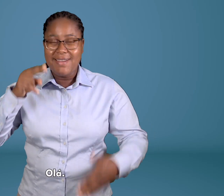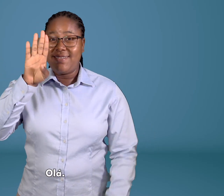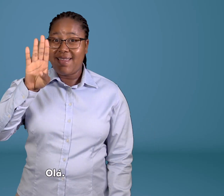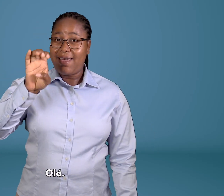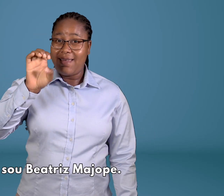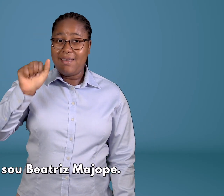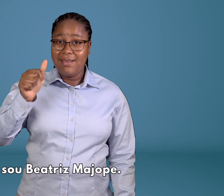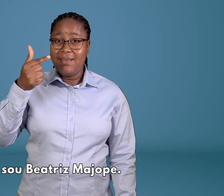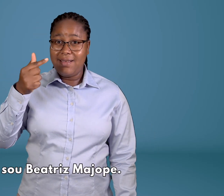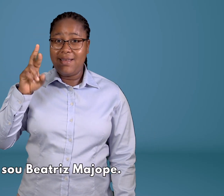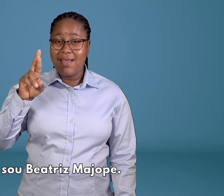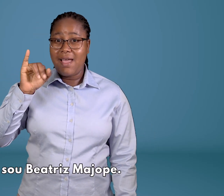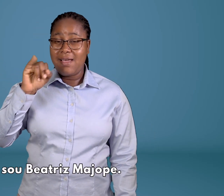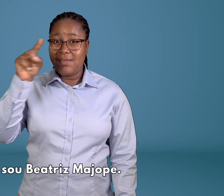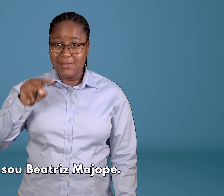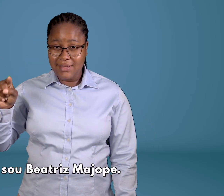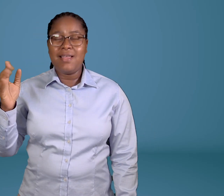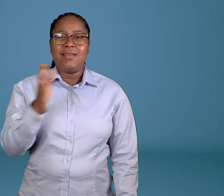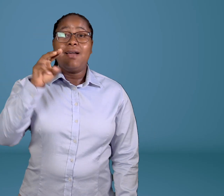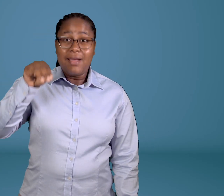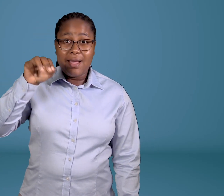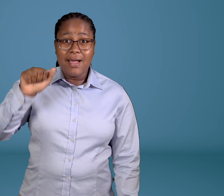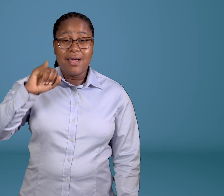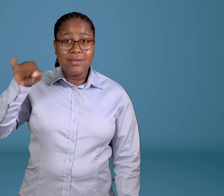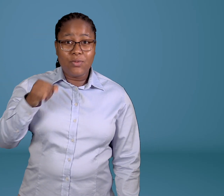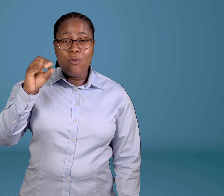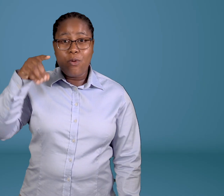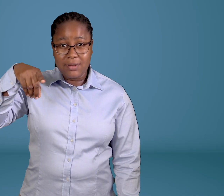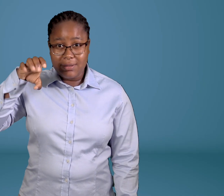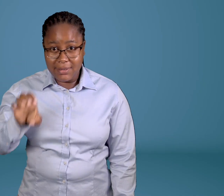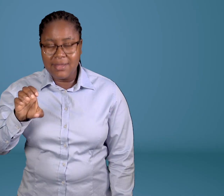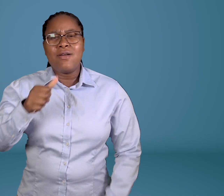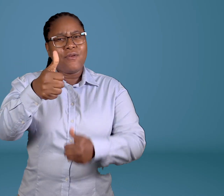Olá, eu sou a Beatriz Marjope.